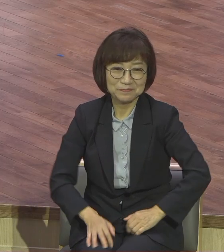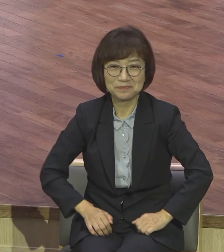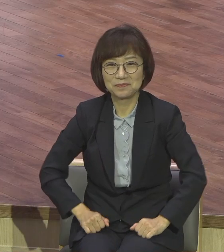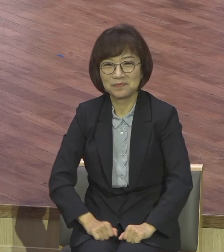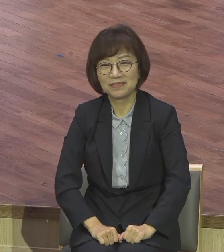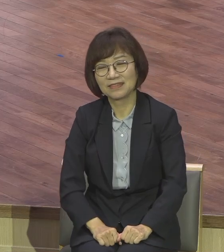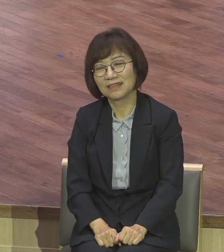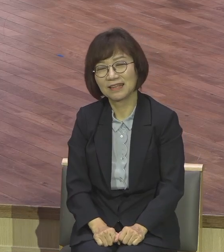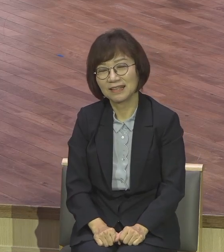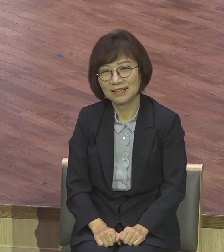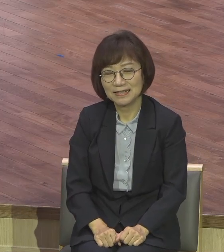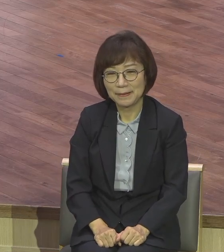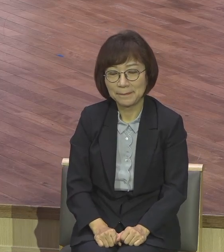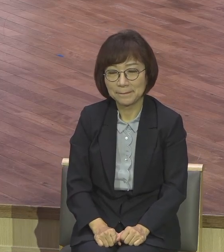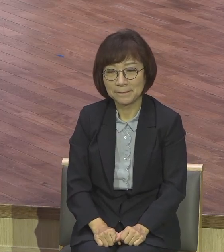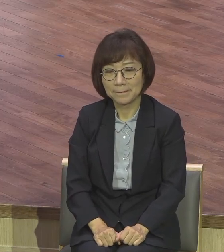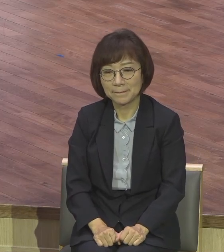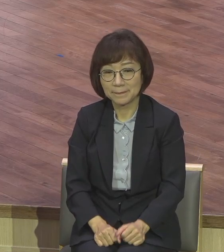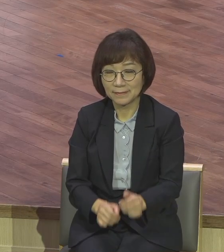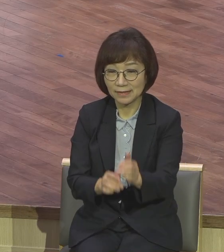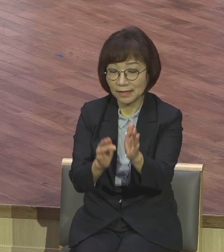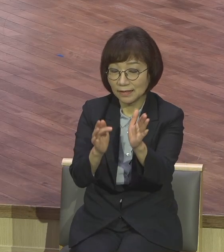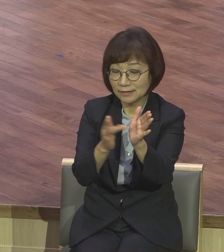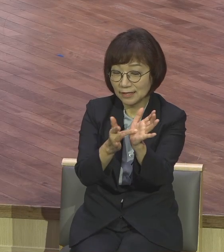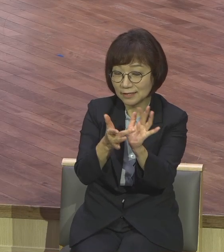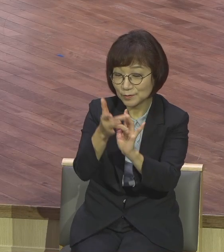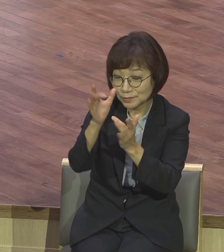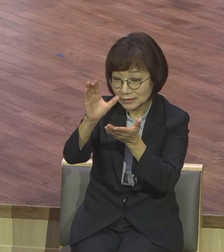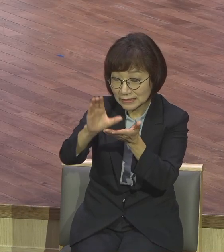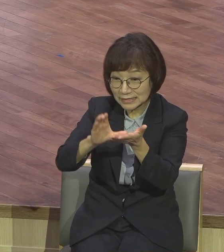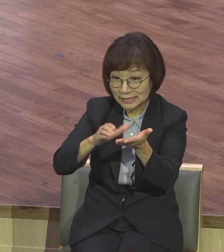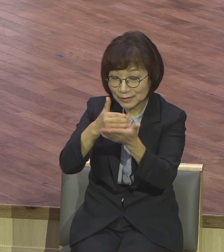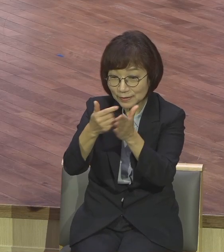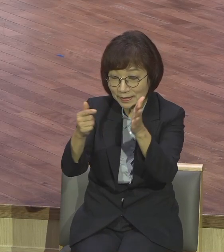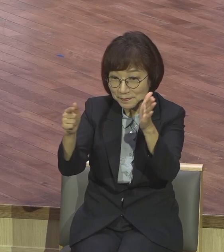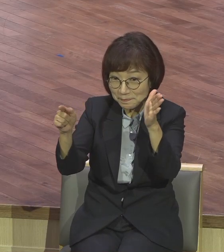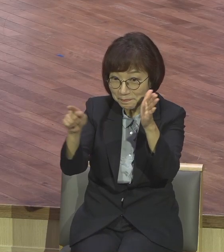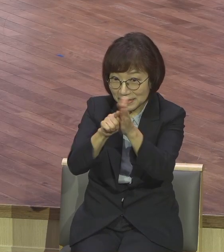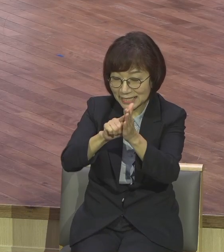예수 그리스도를 믿는 순간 의인입니다.